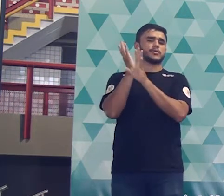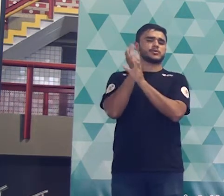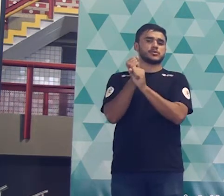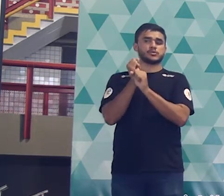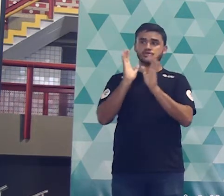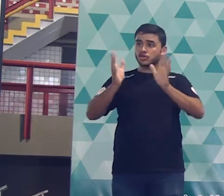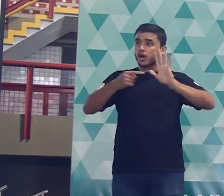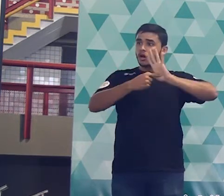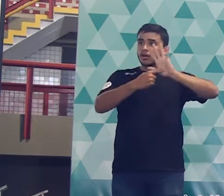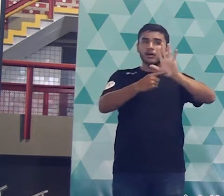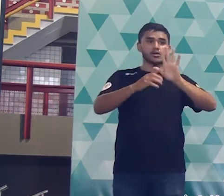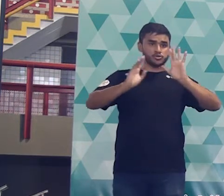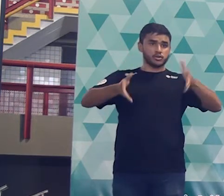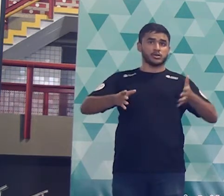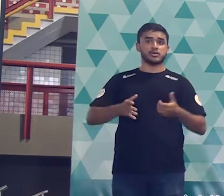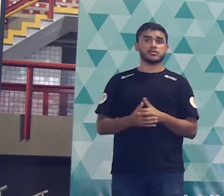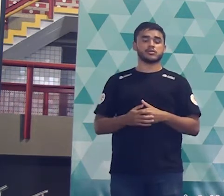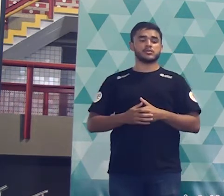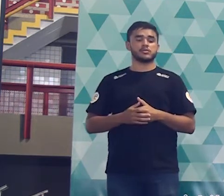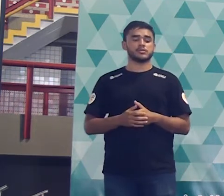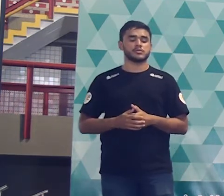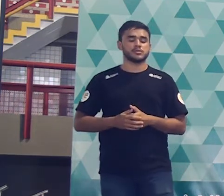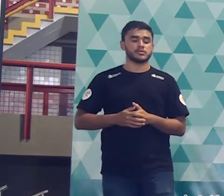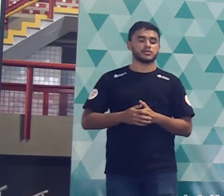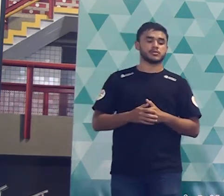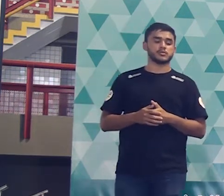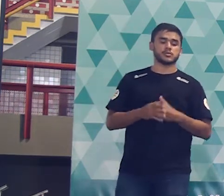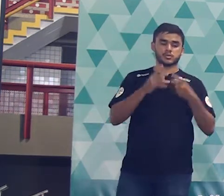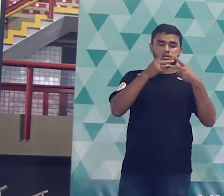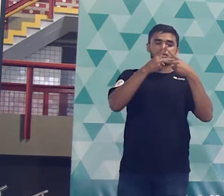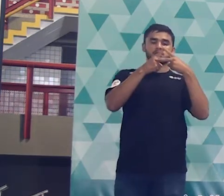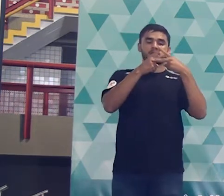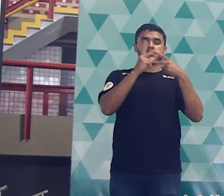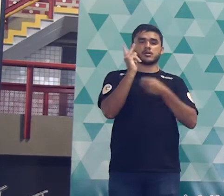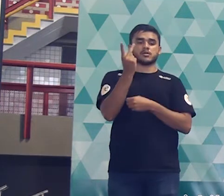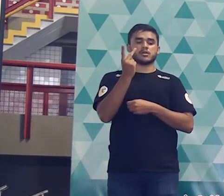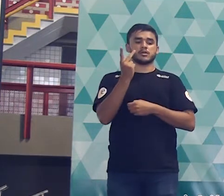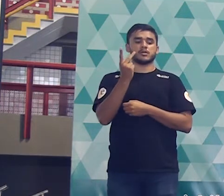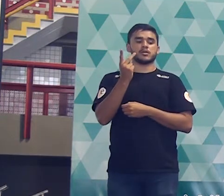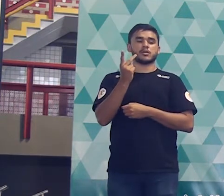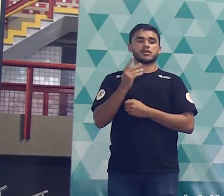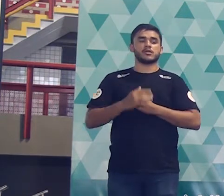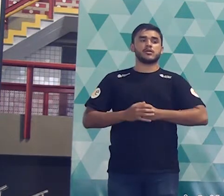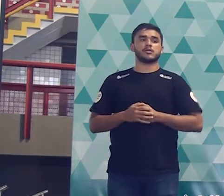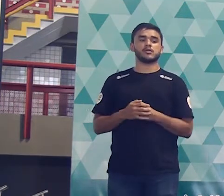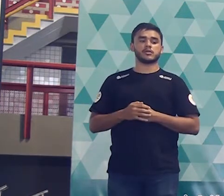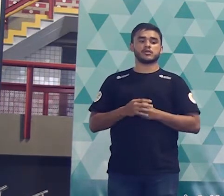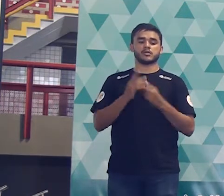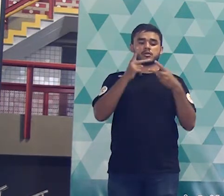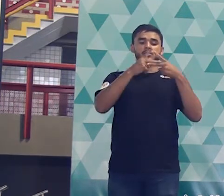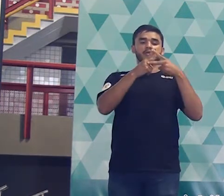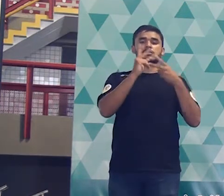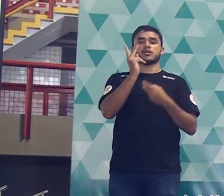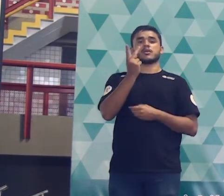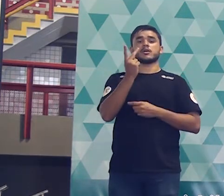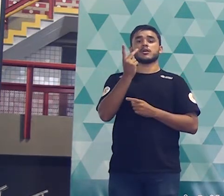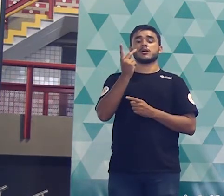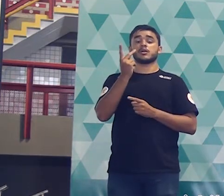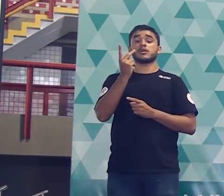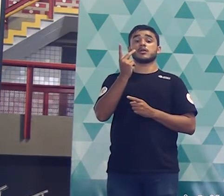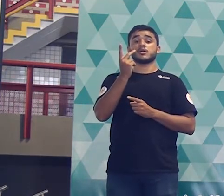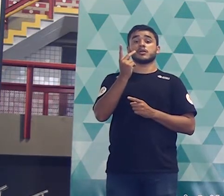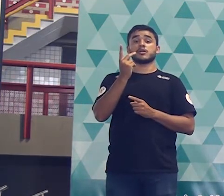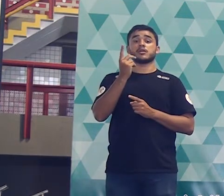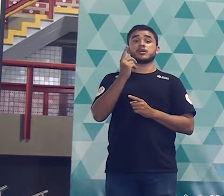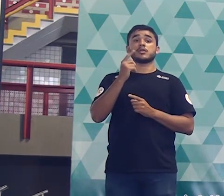forma hoje. Não aprendemos ou não aprendemos? Aprendemos hoje no início da aula, como é que a gente calcula o ΔH? ΔH é igual ao quê?